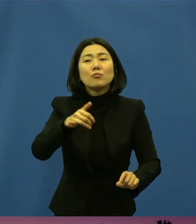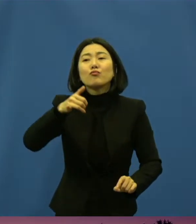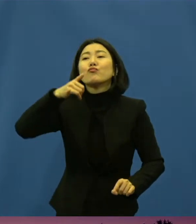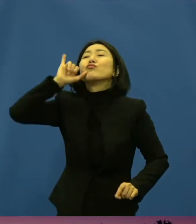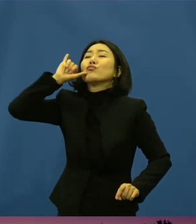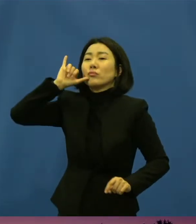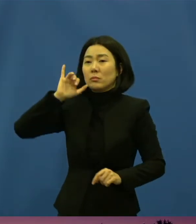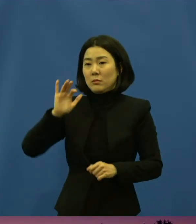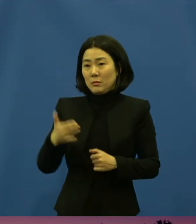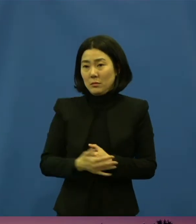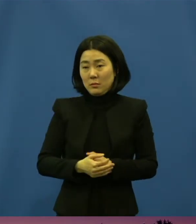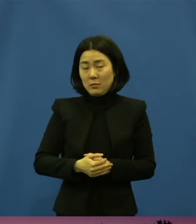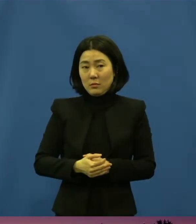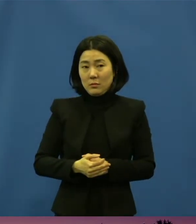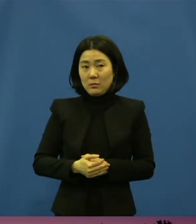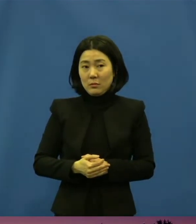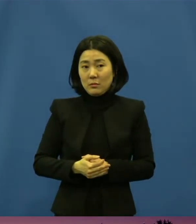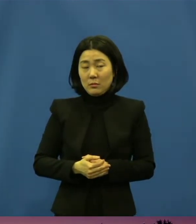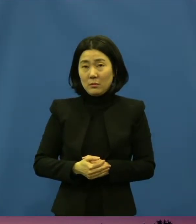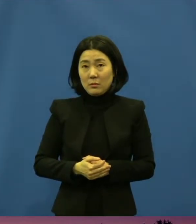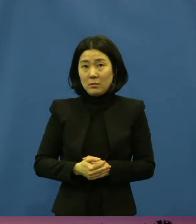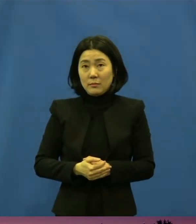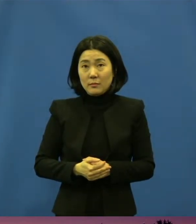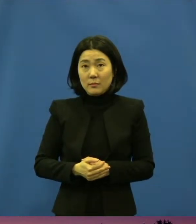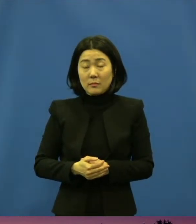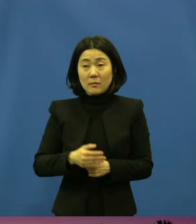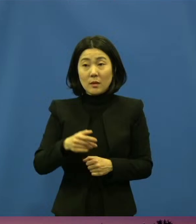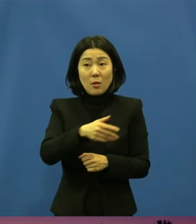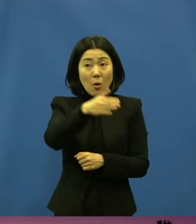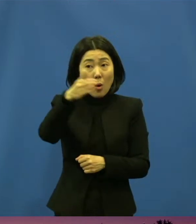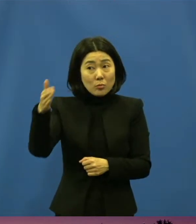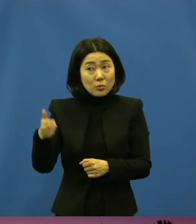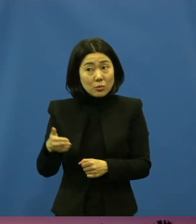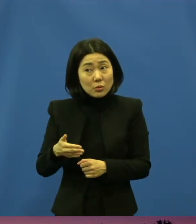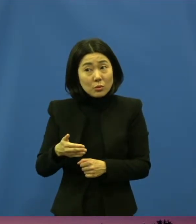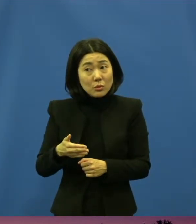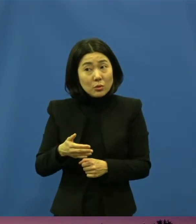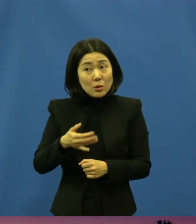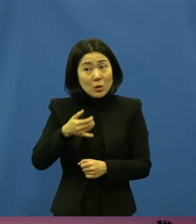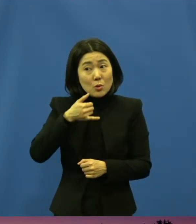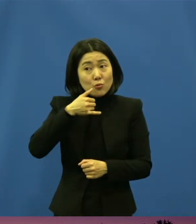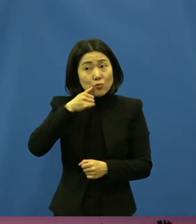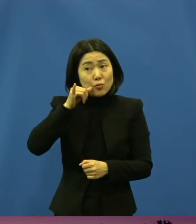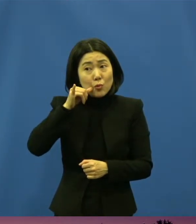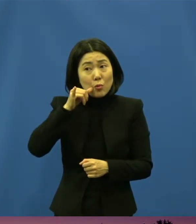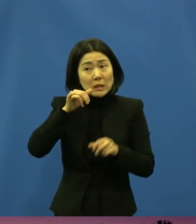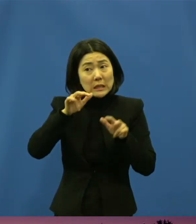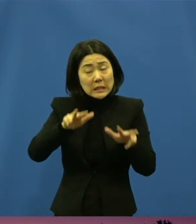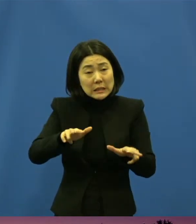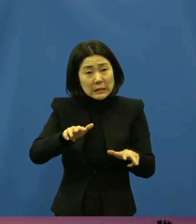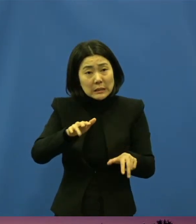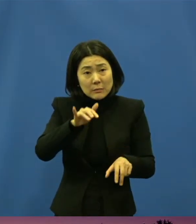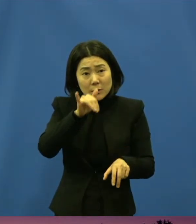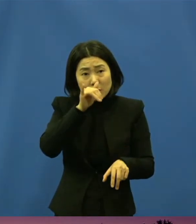있어요. 그리고 이미 중독에 빠진 사람이 한두 명이 아니에요.